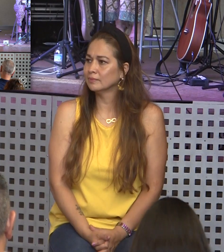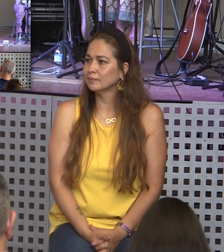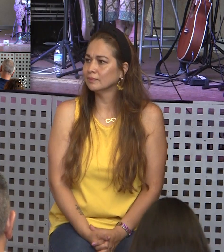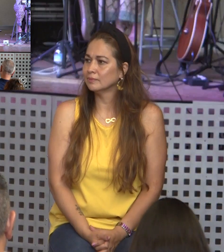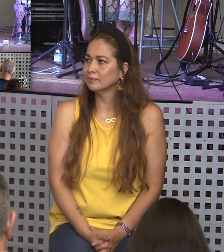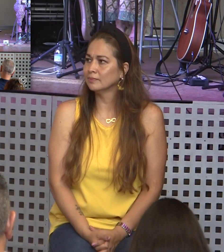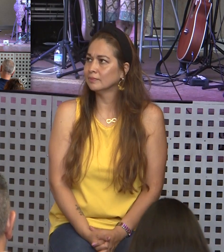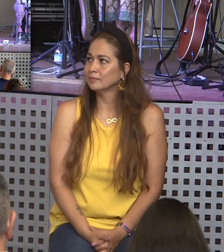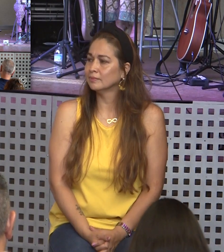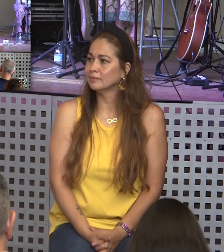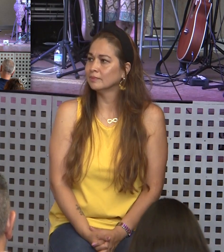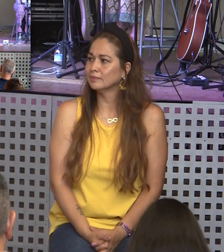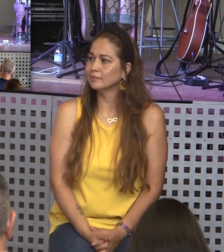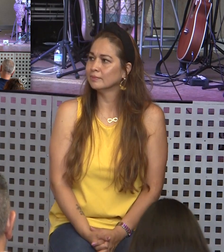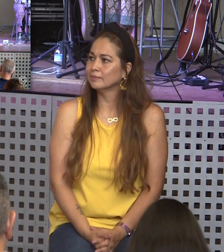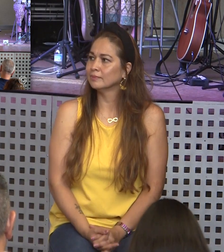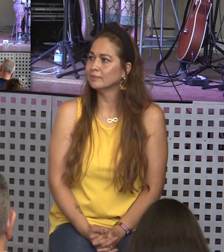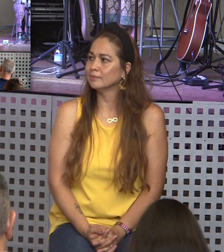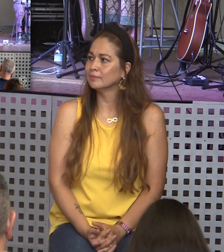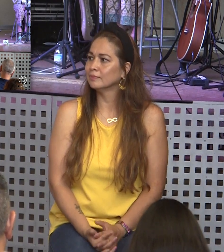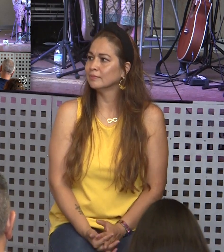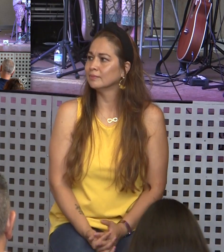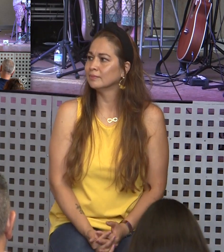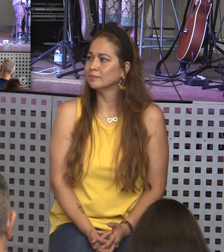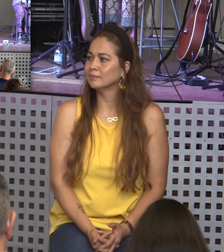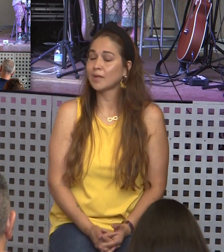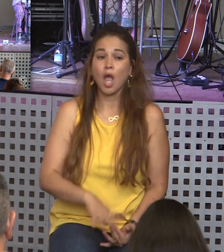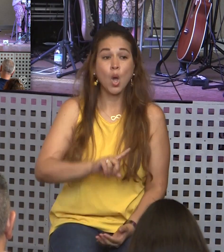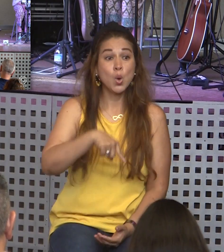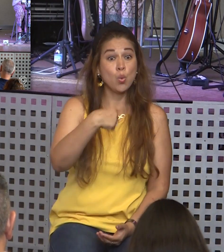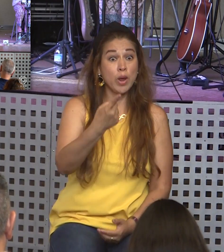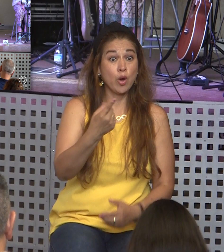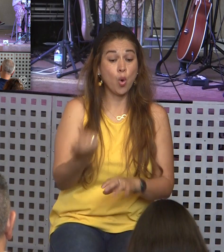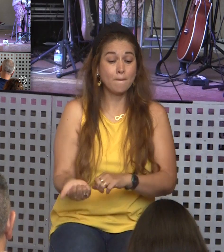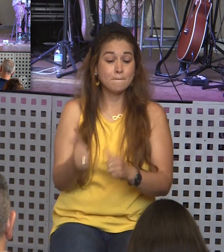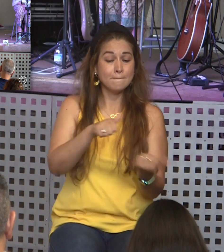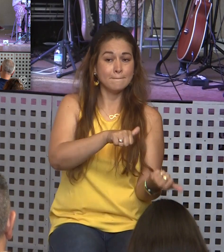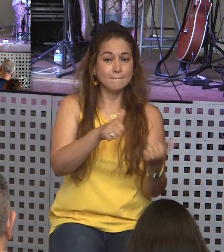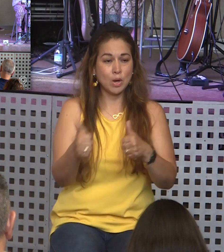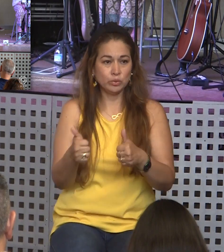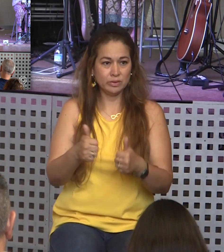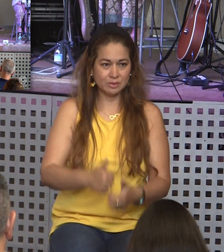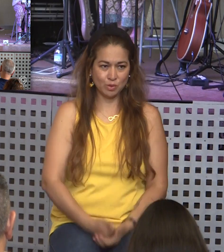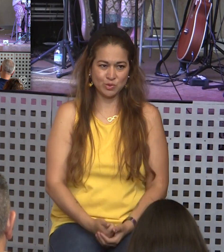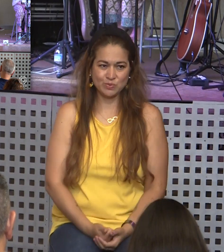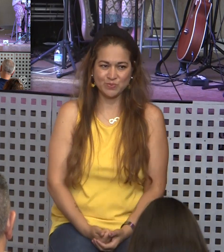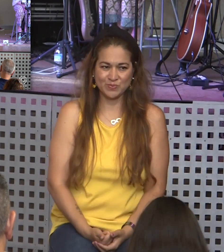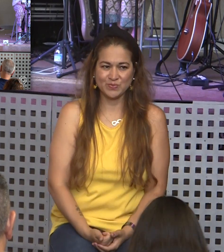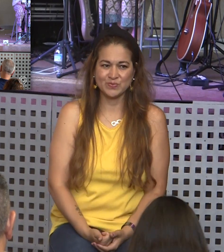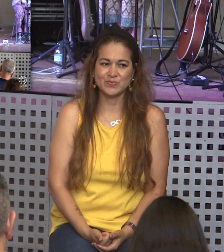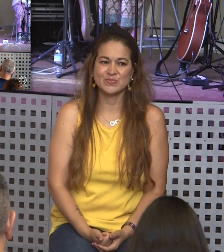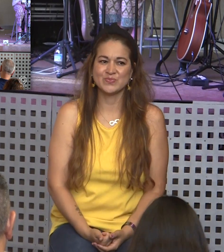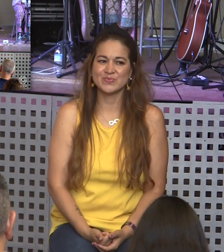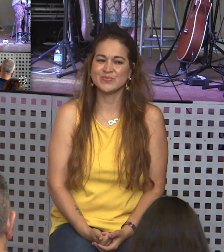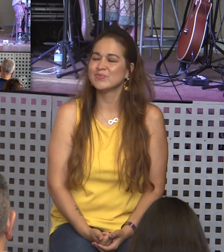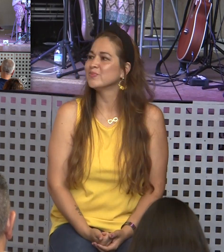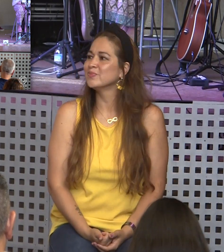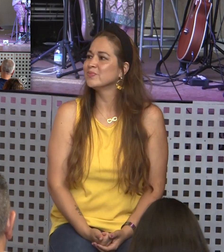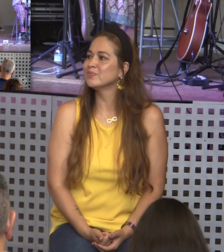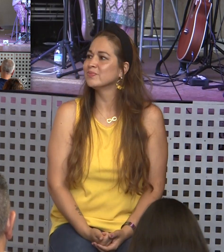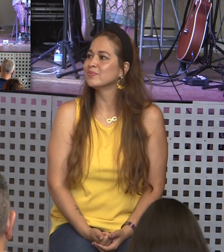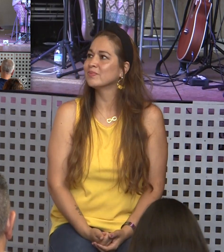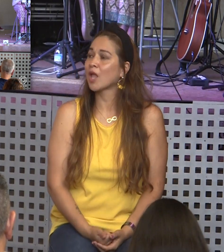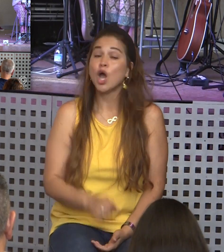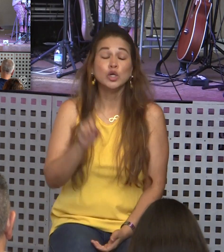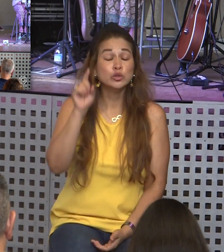Termino con esto para poder pasar a los bautismos. El proceso de visión espiritual. Porque Dios,